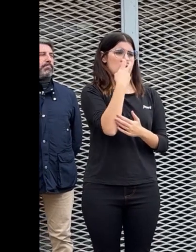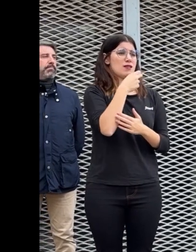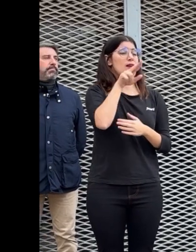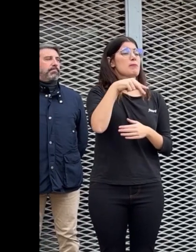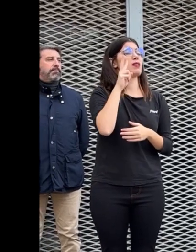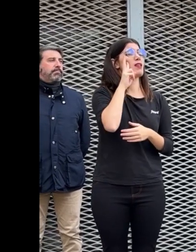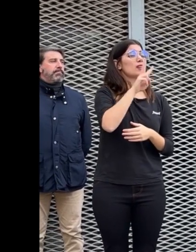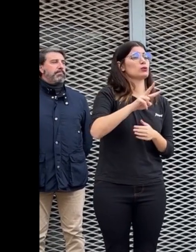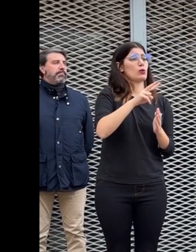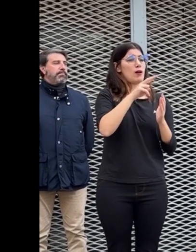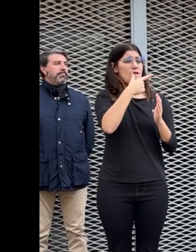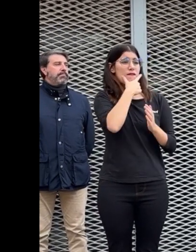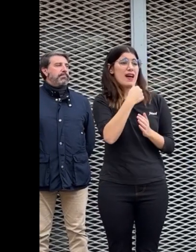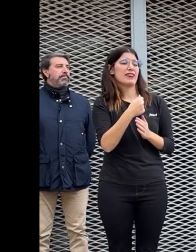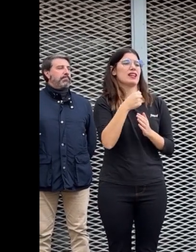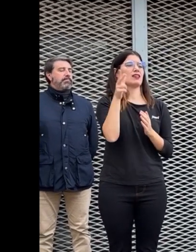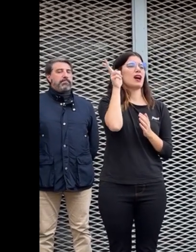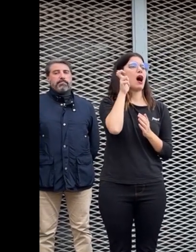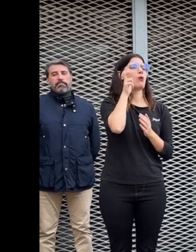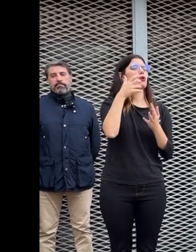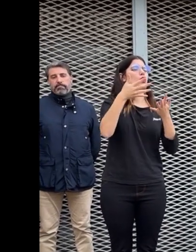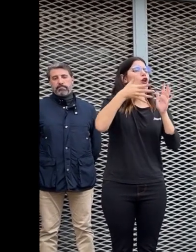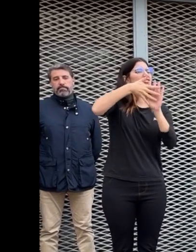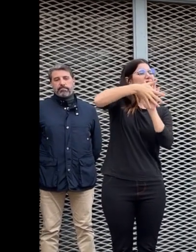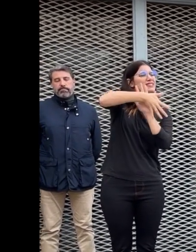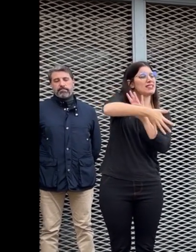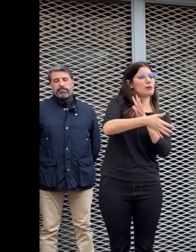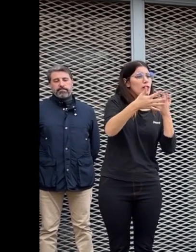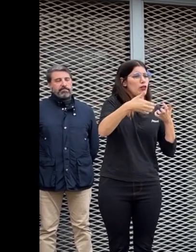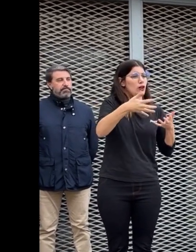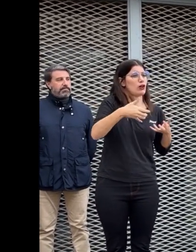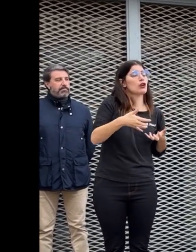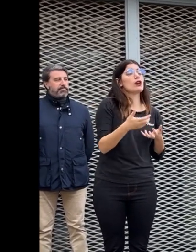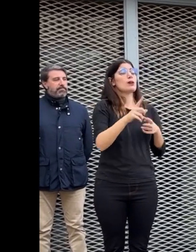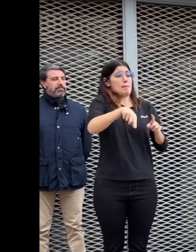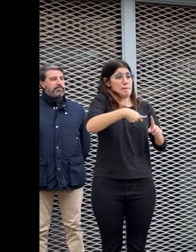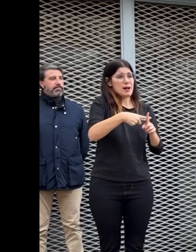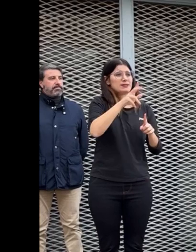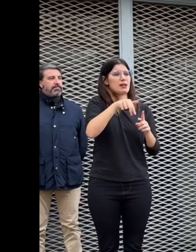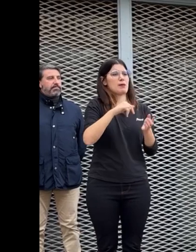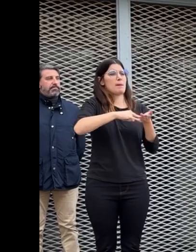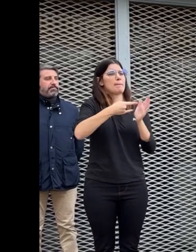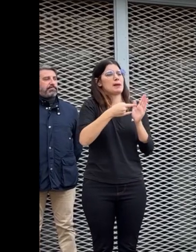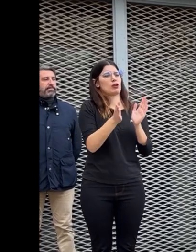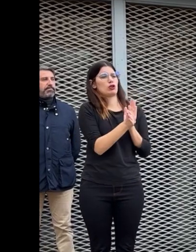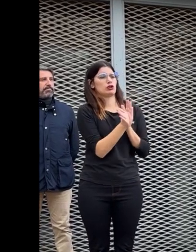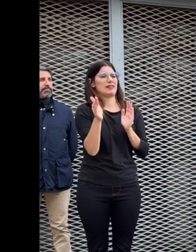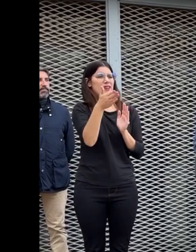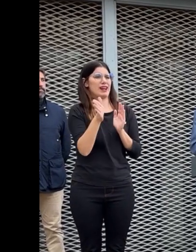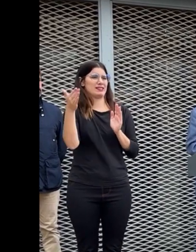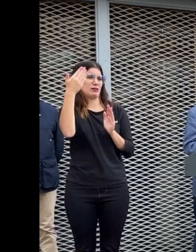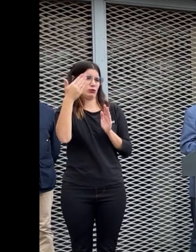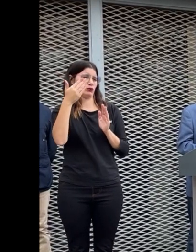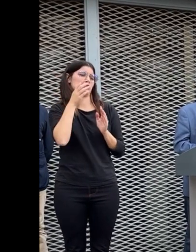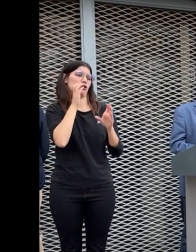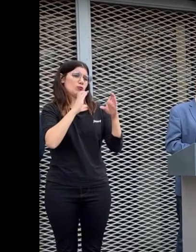lectura fácil, la autodescripción, el contenido auditivo y los medios alternativos y aumentativos de